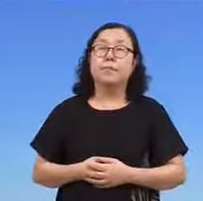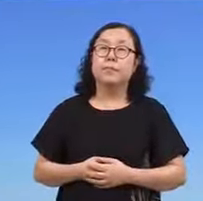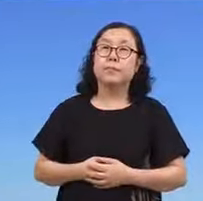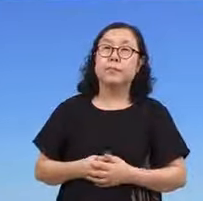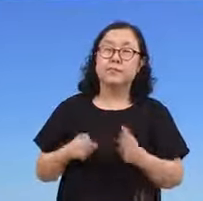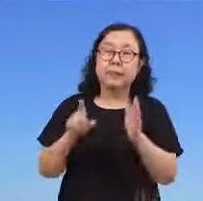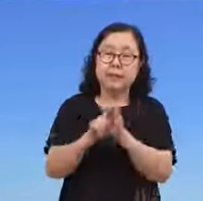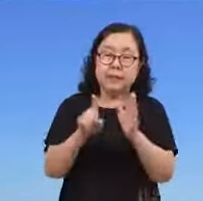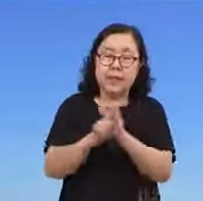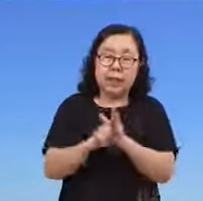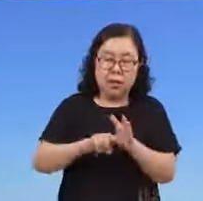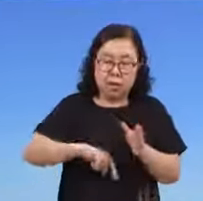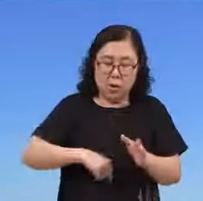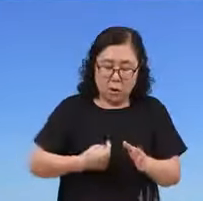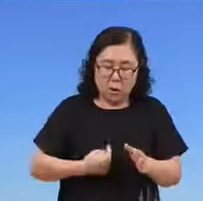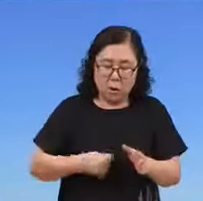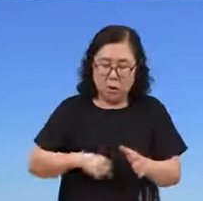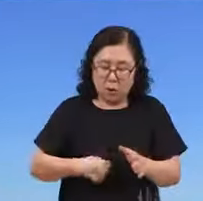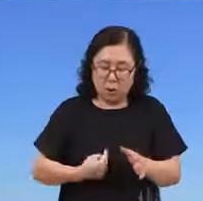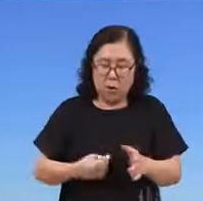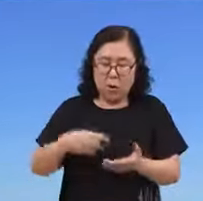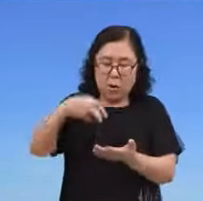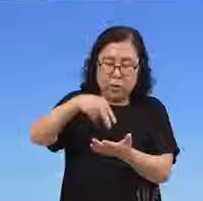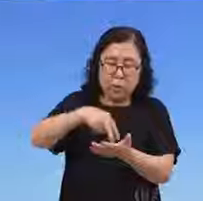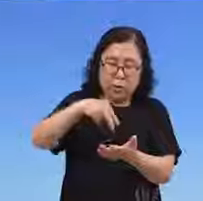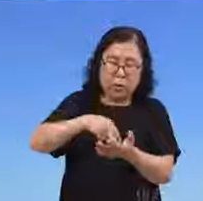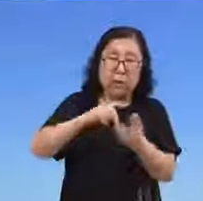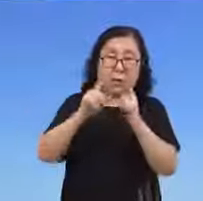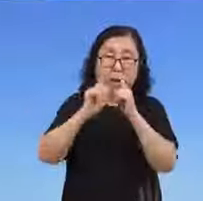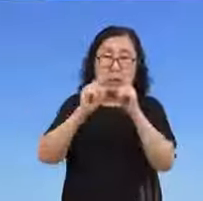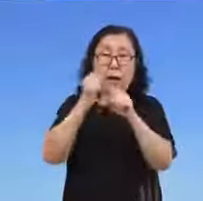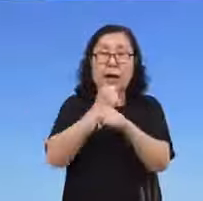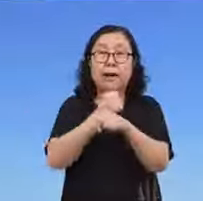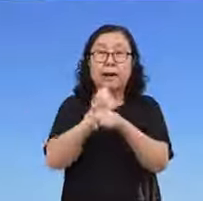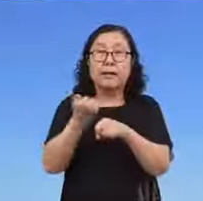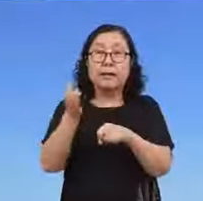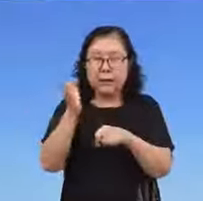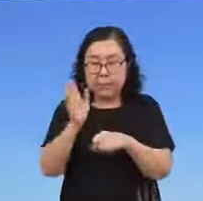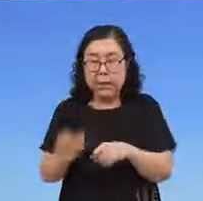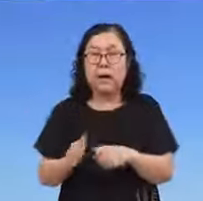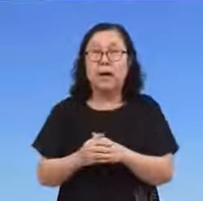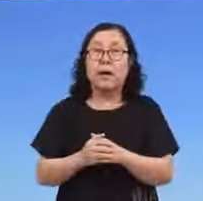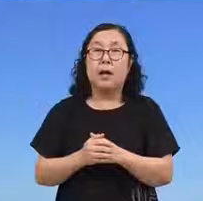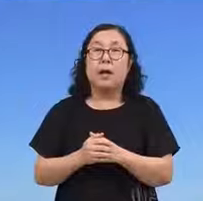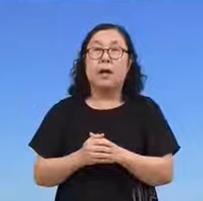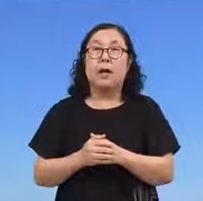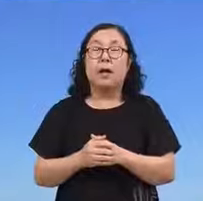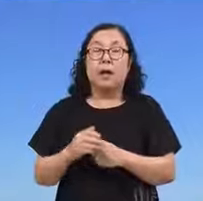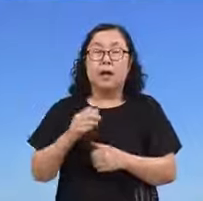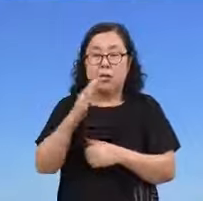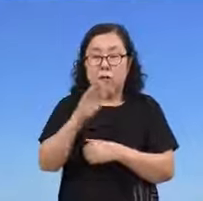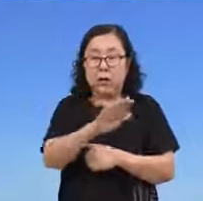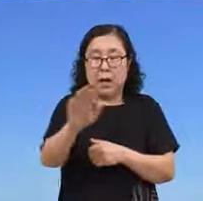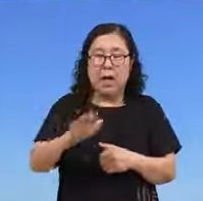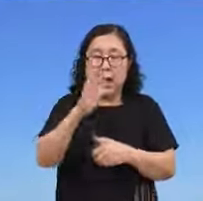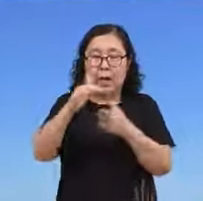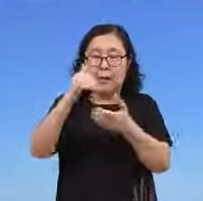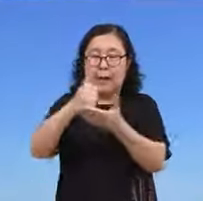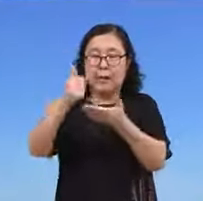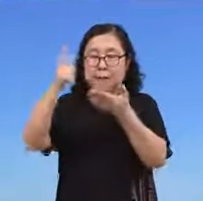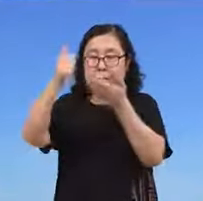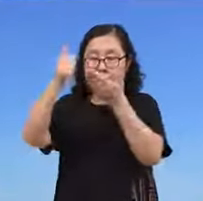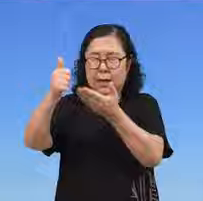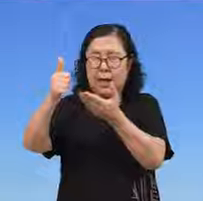여러분, 제가 방금 신앙은 홀로, 신앙은 단독자로 서는 것이라 말씀드렸지만, 동시에 여러분, 우리가 그렇게